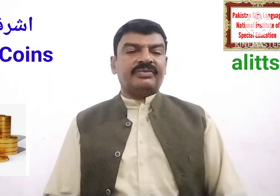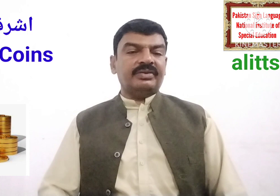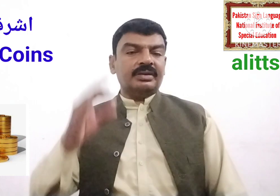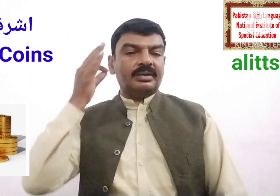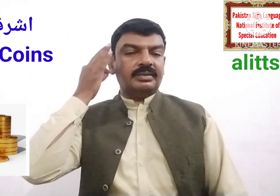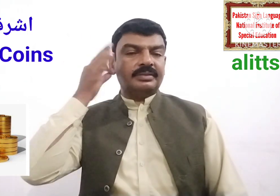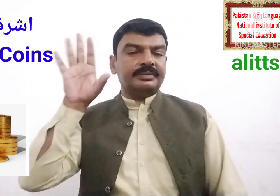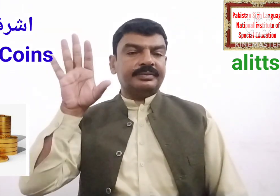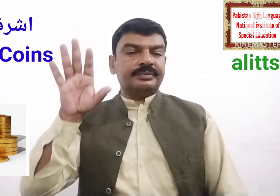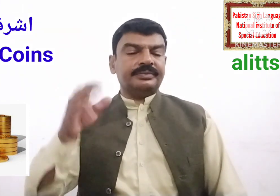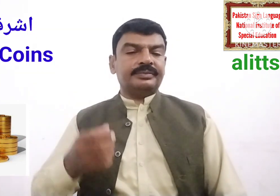ashrafiyan,